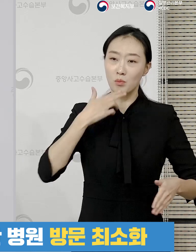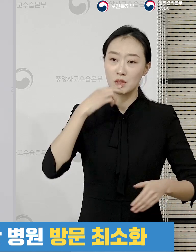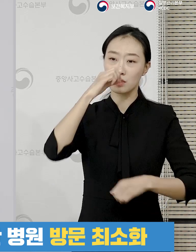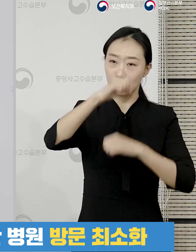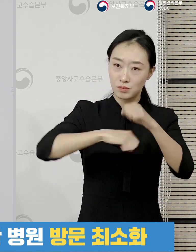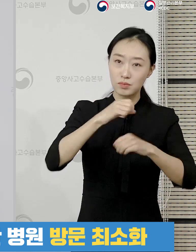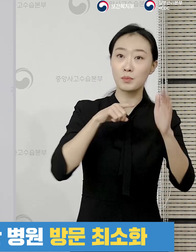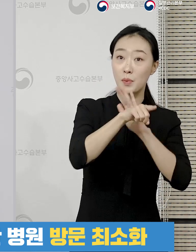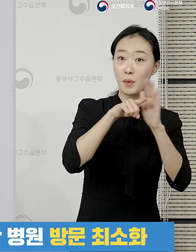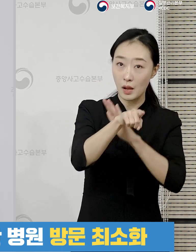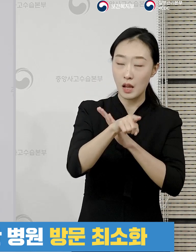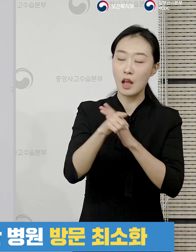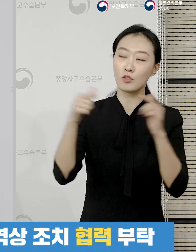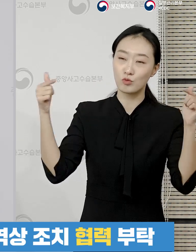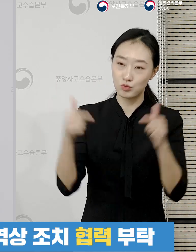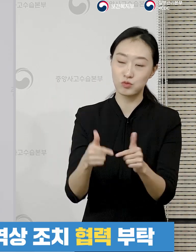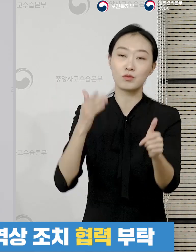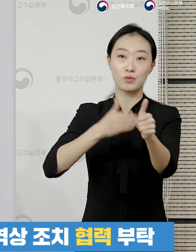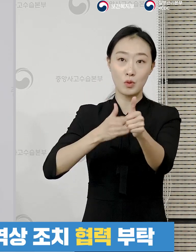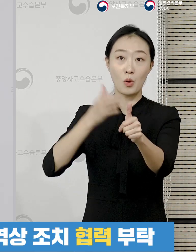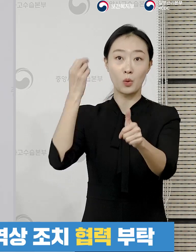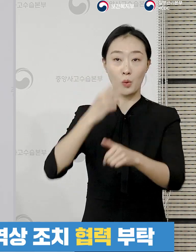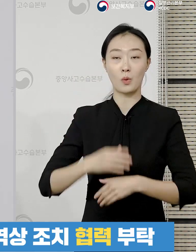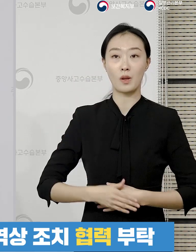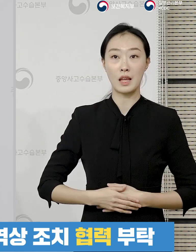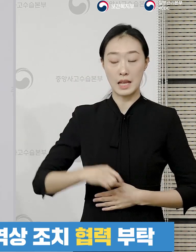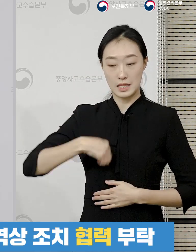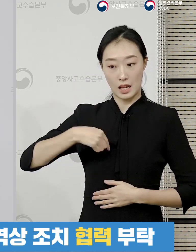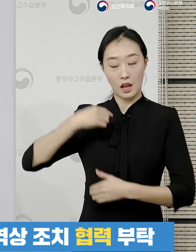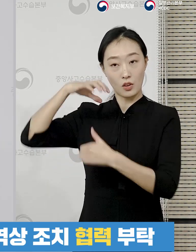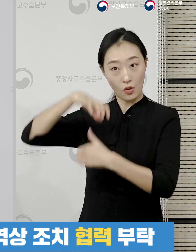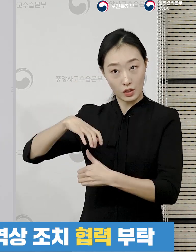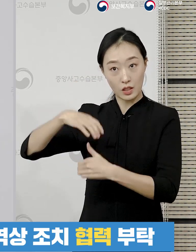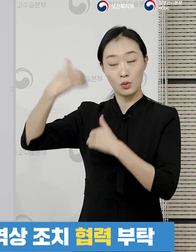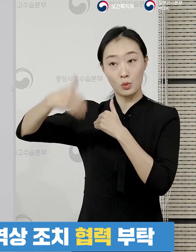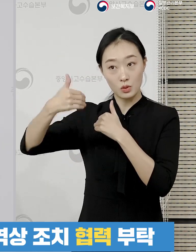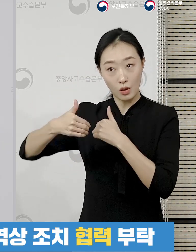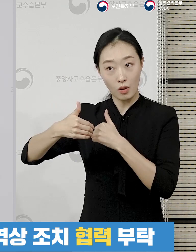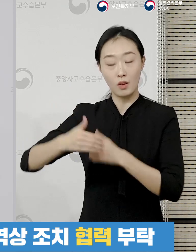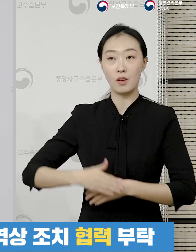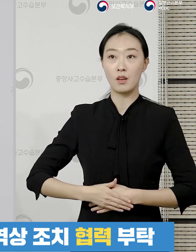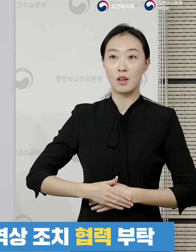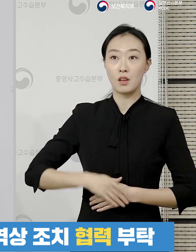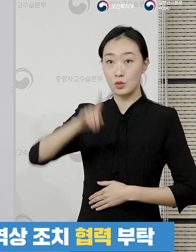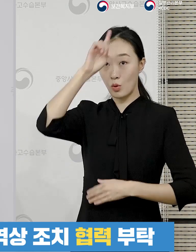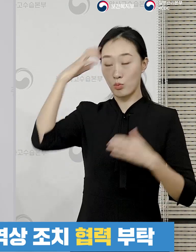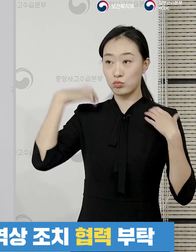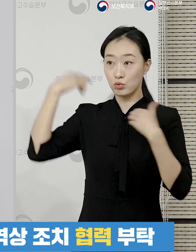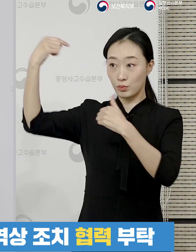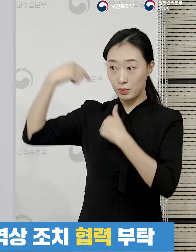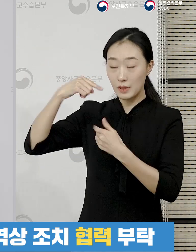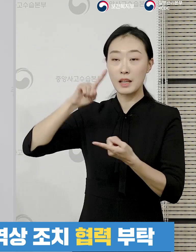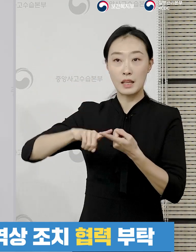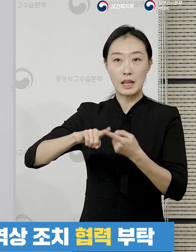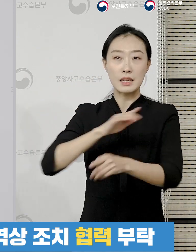방문을 최소화하고 혹시 역학조사나 자가격리 요청 등 방역상의